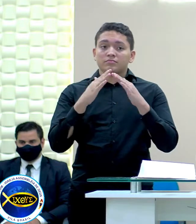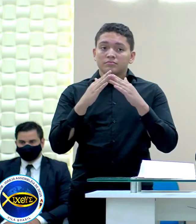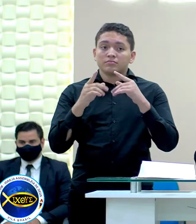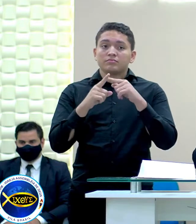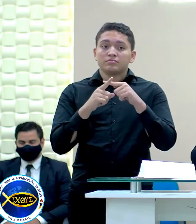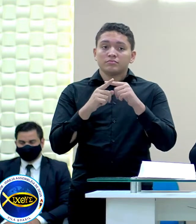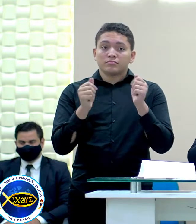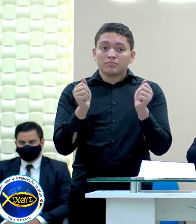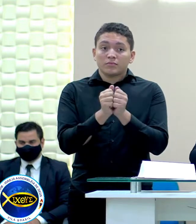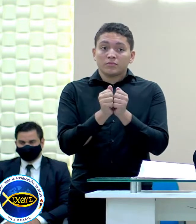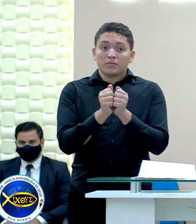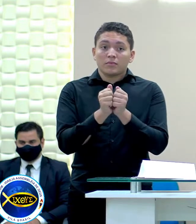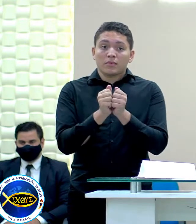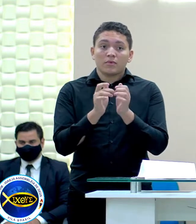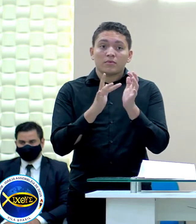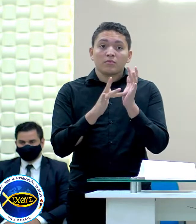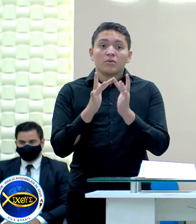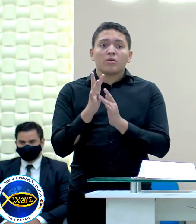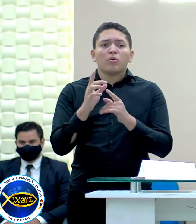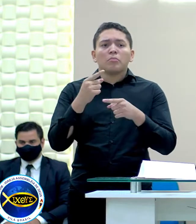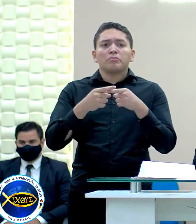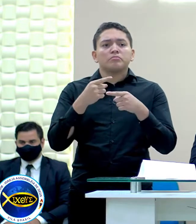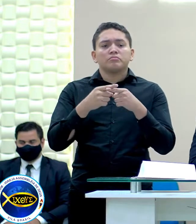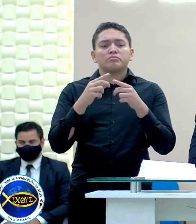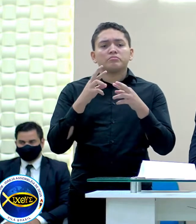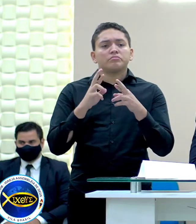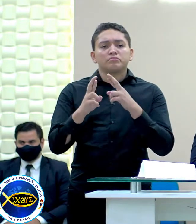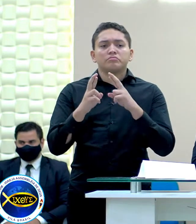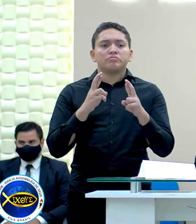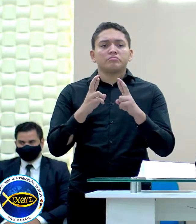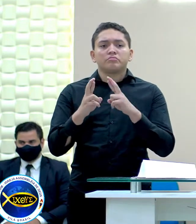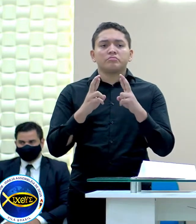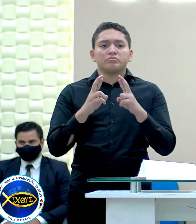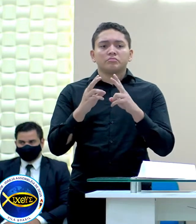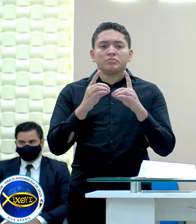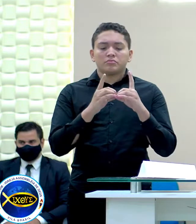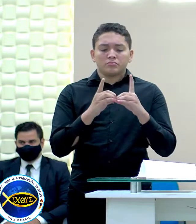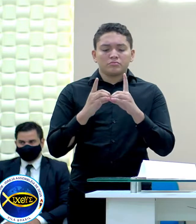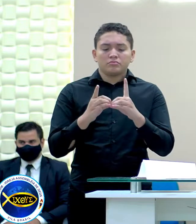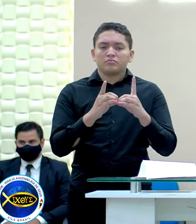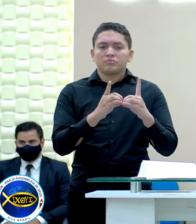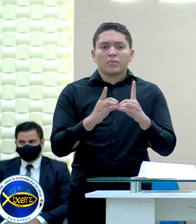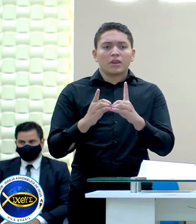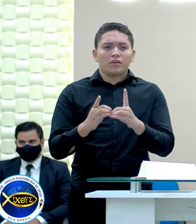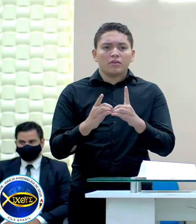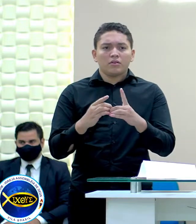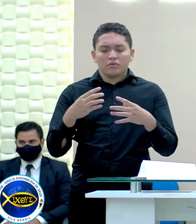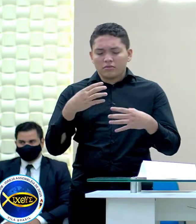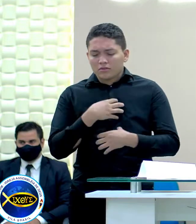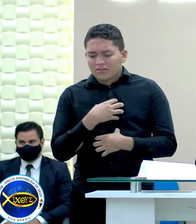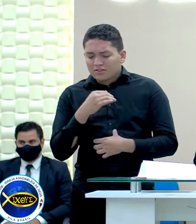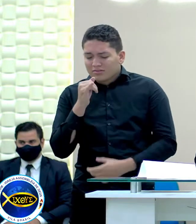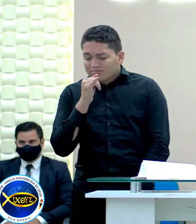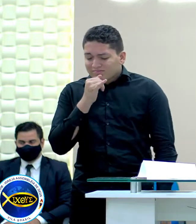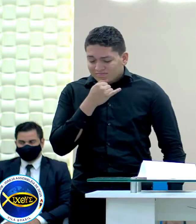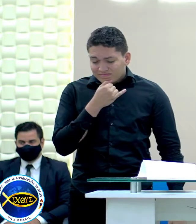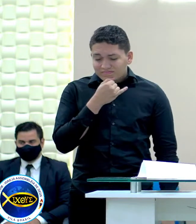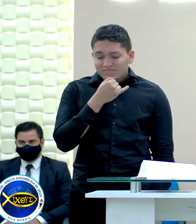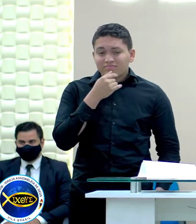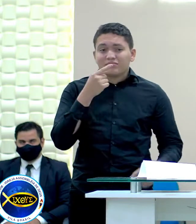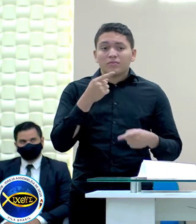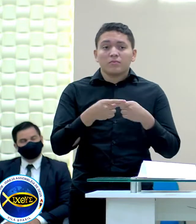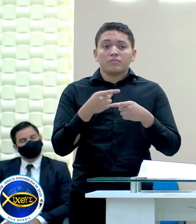Jesus. Por que relacionamento? Por que que os discípulos ficaram tristes? Por que